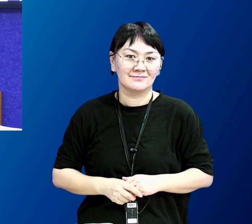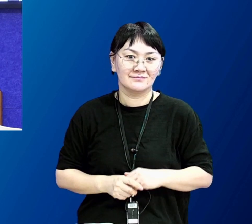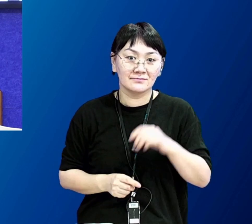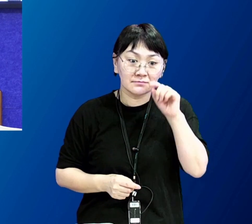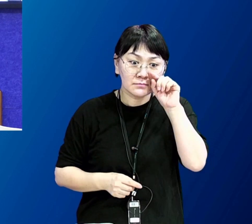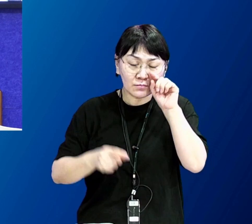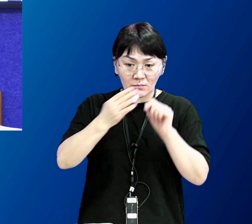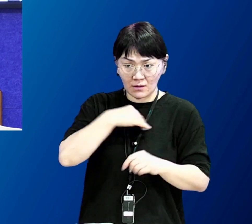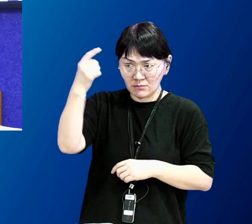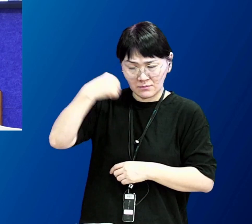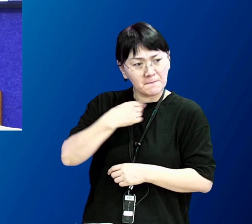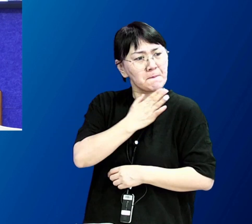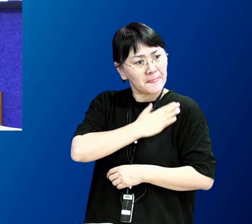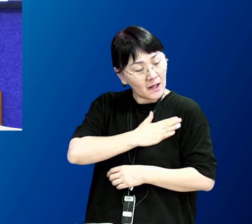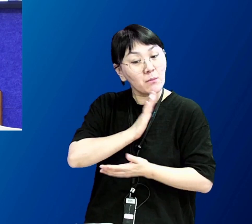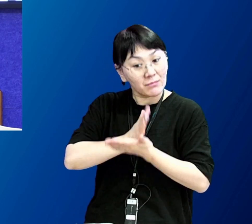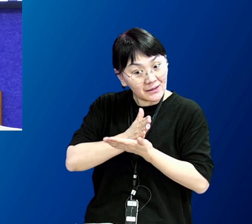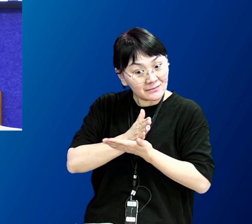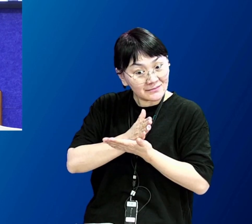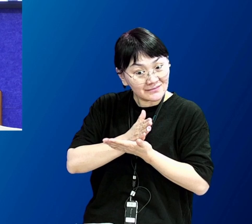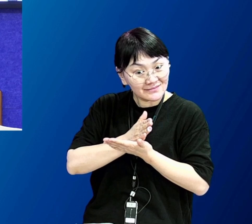Эзэн намайг үнэхээр хайрласан байна уу?